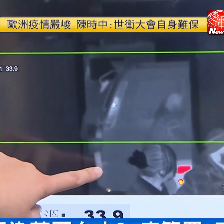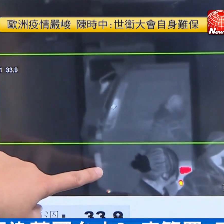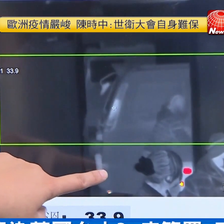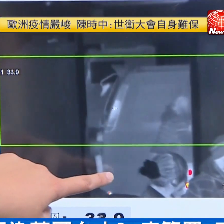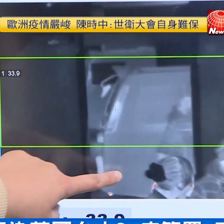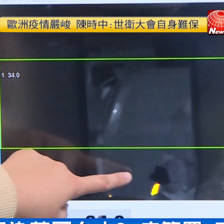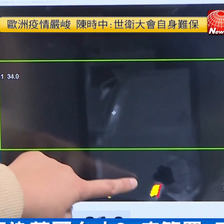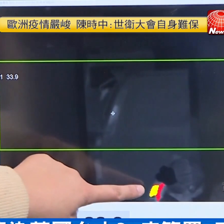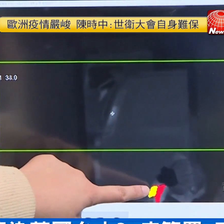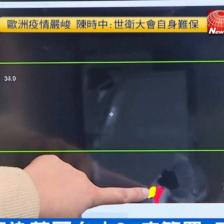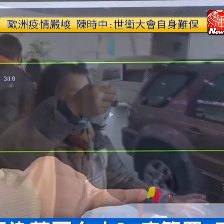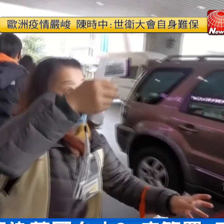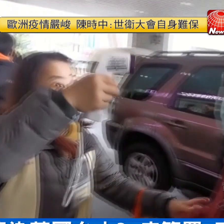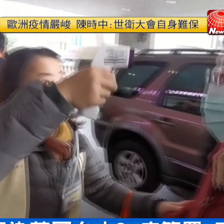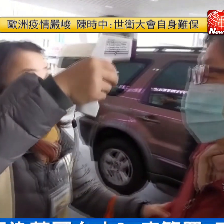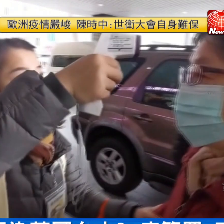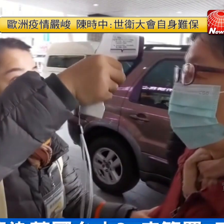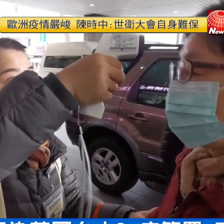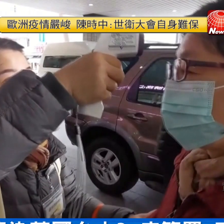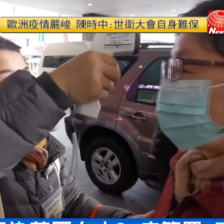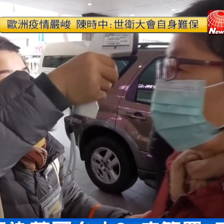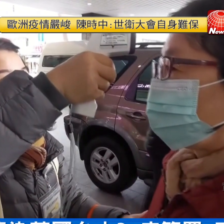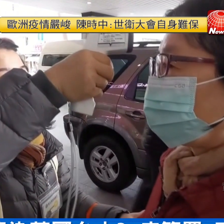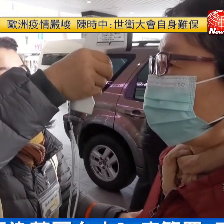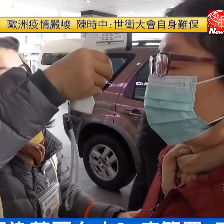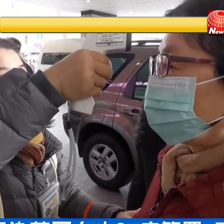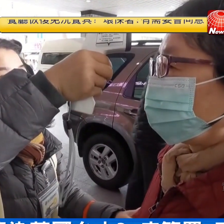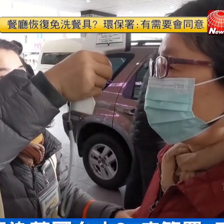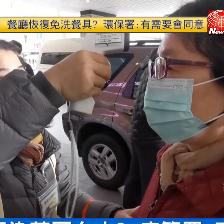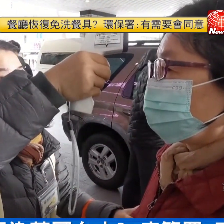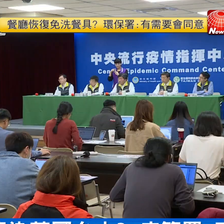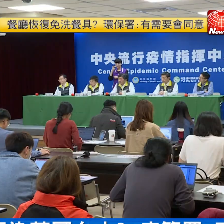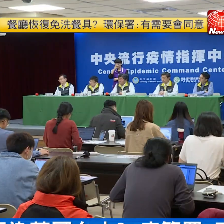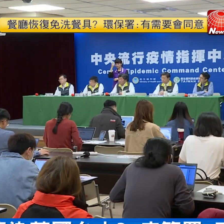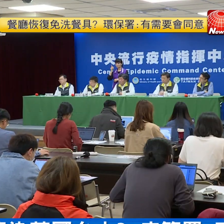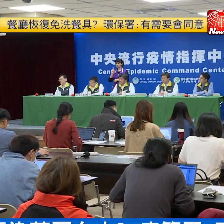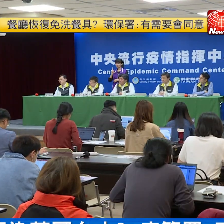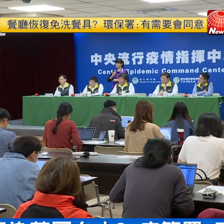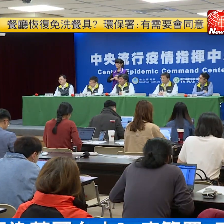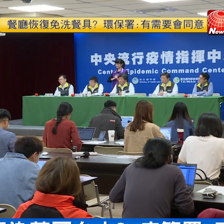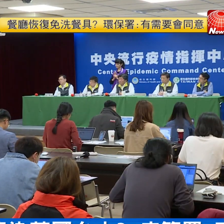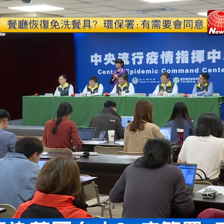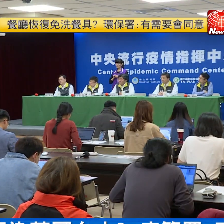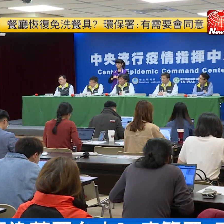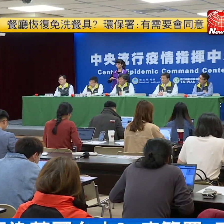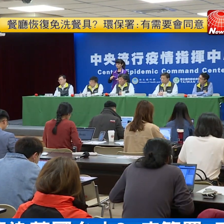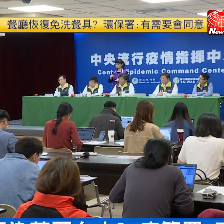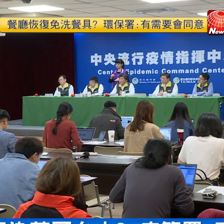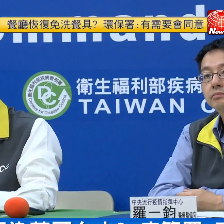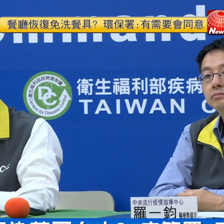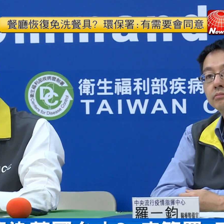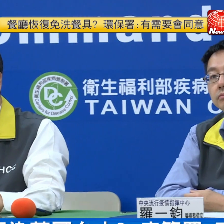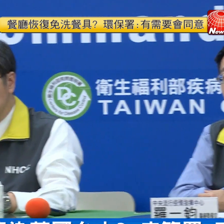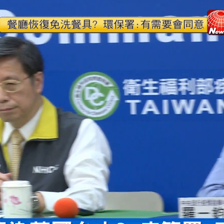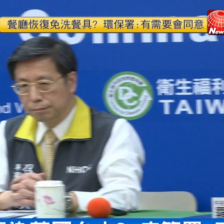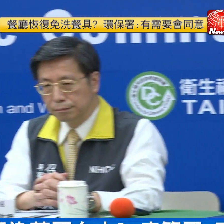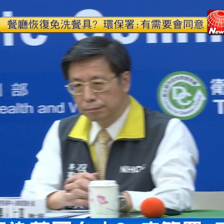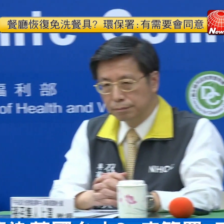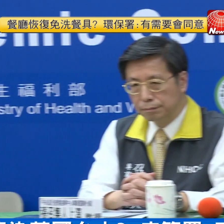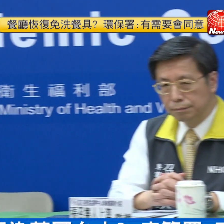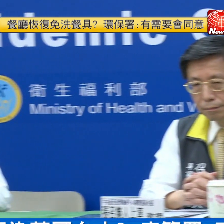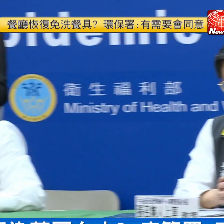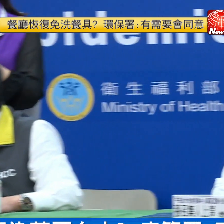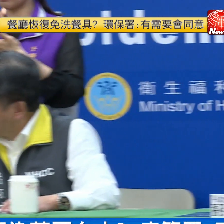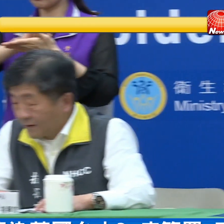的台籍人士，传染源被指称就是来自国内的案44，但指挥中心研判两人发病时间太过接